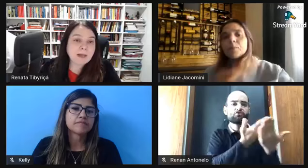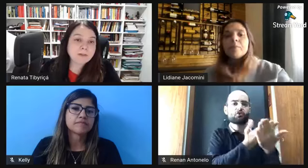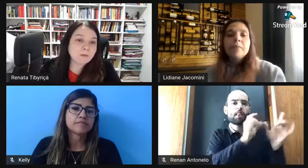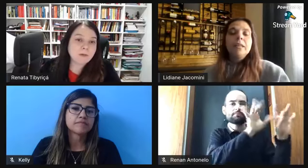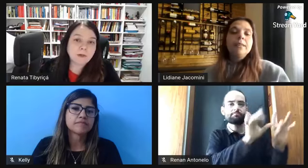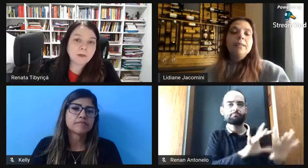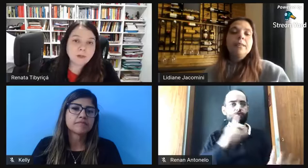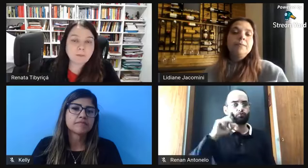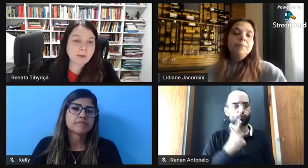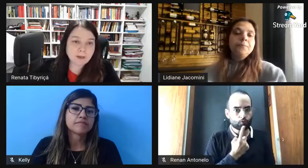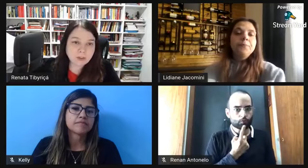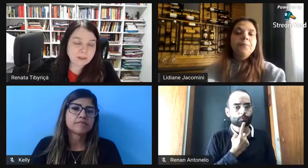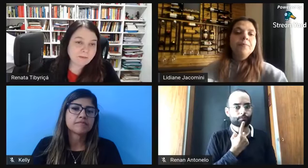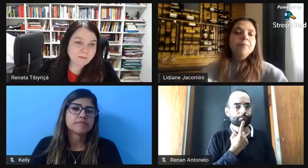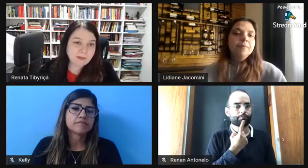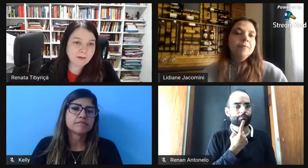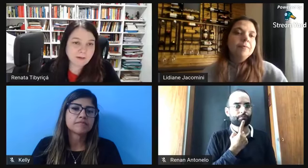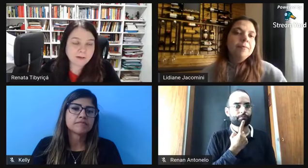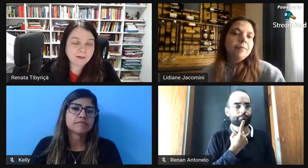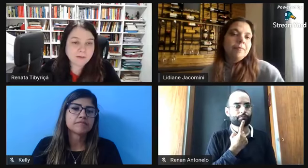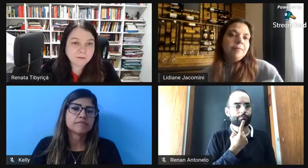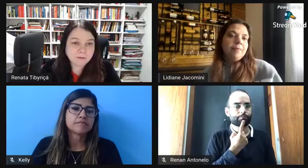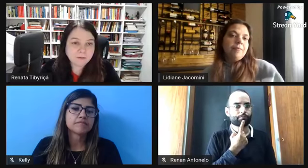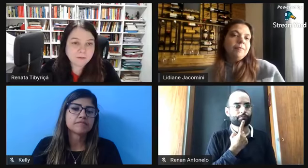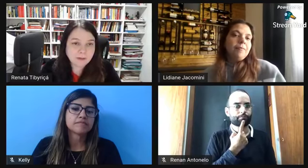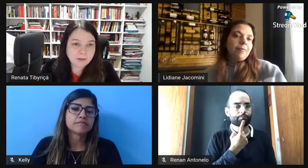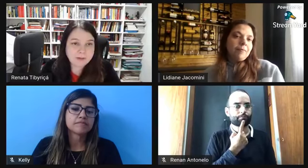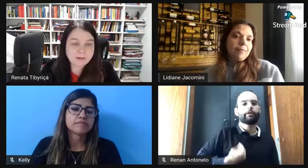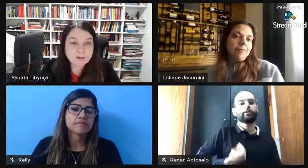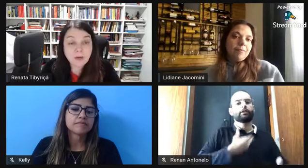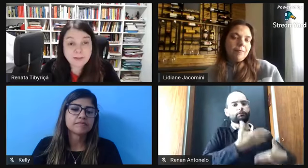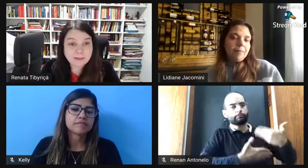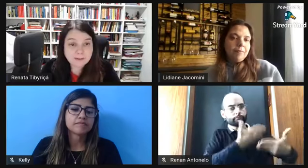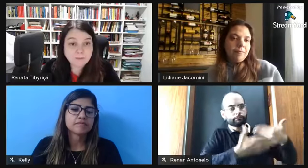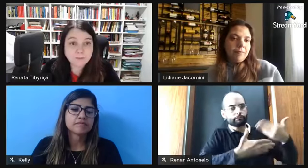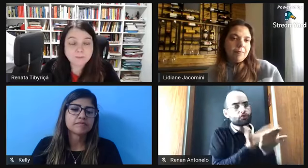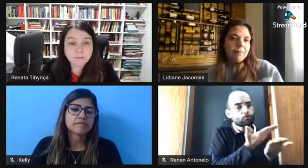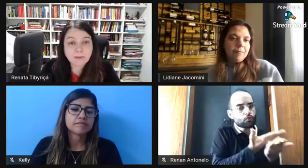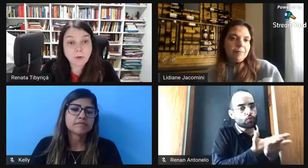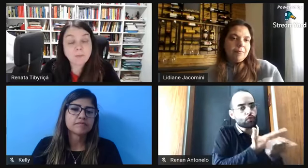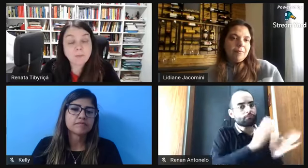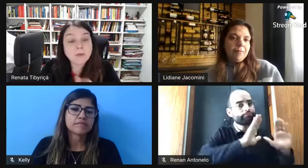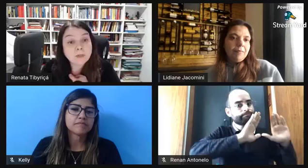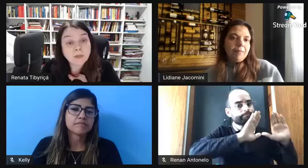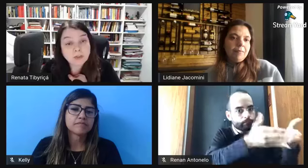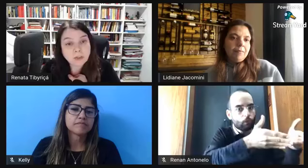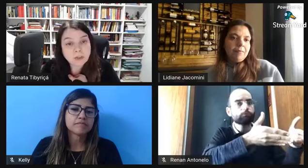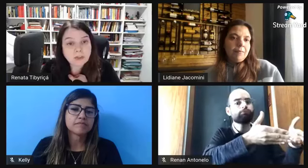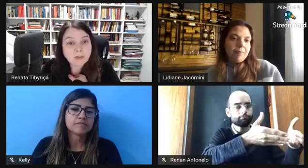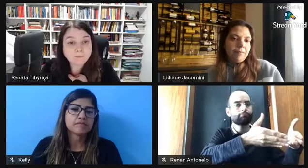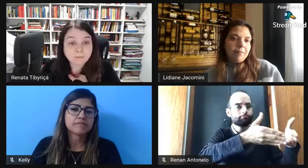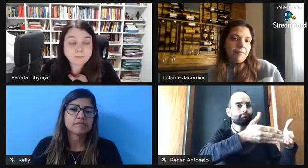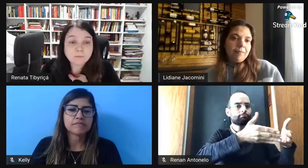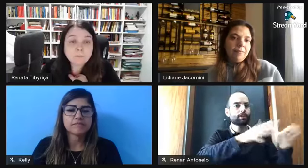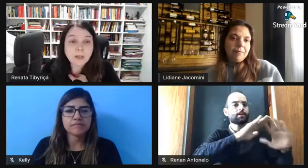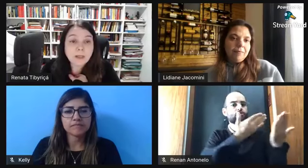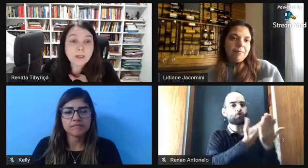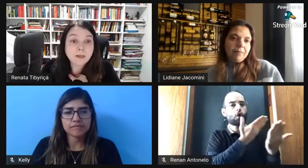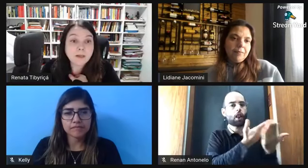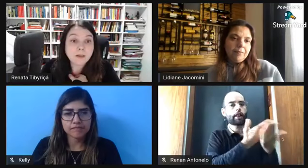E passam grande parte da vida escolar dessa forma, né? Pelo menos é o que a gente